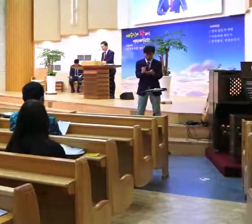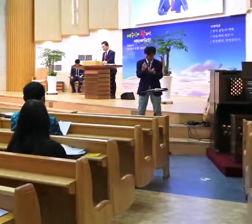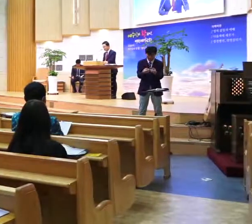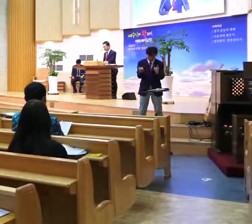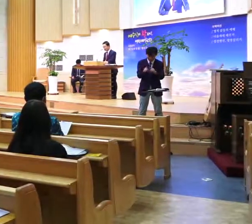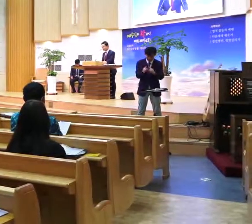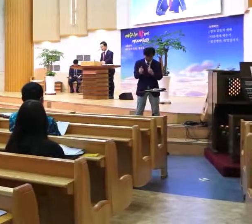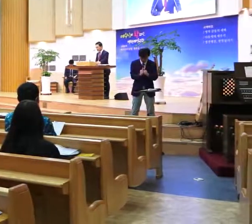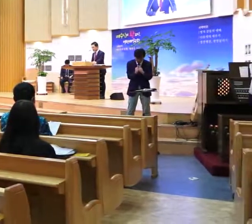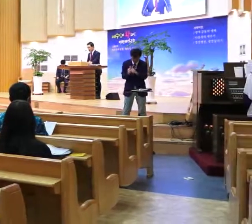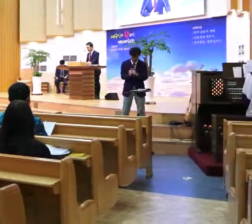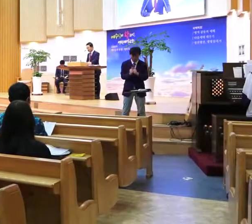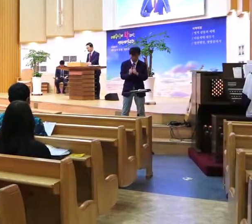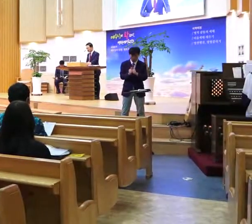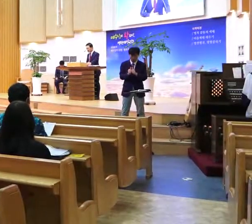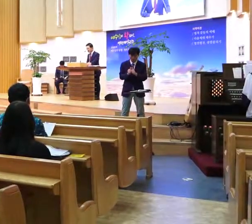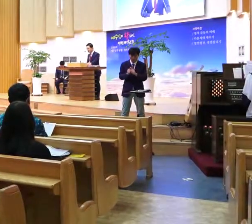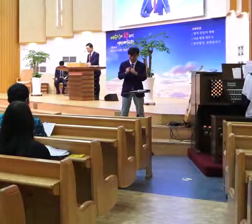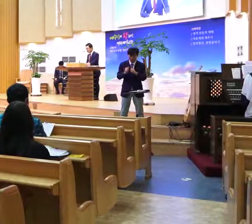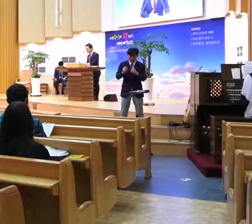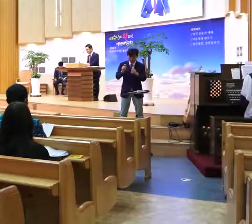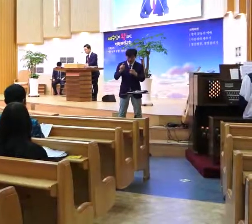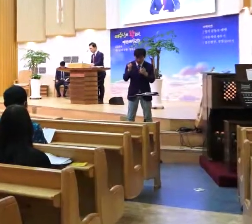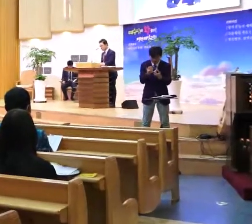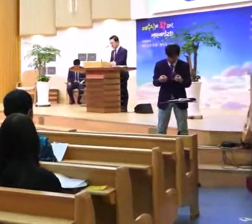걷기를 소원하는 마음을 저희 가운데 더욱 뜨겁게